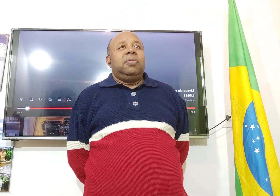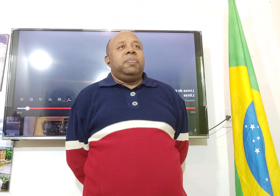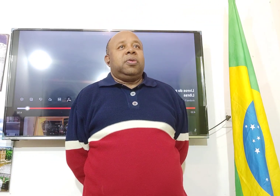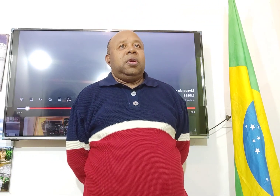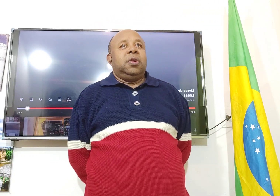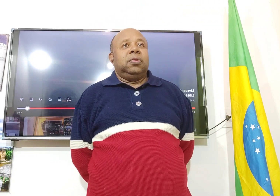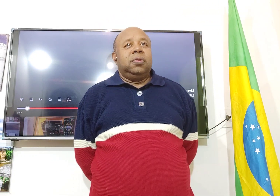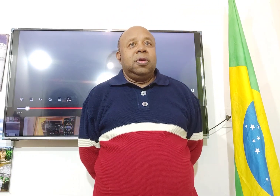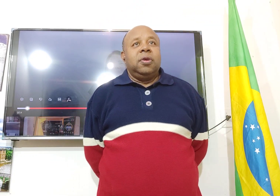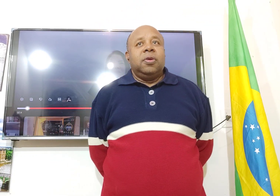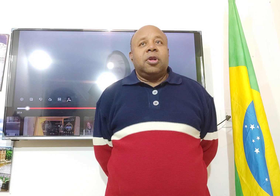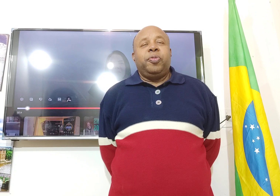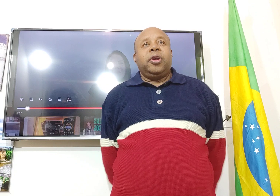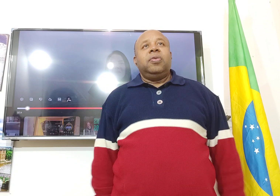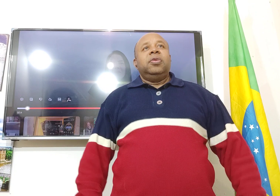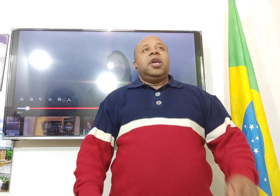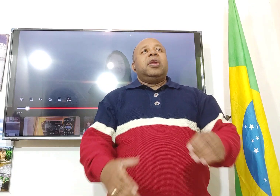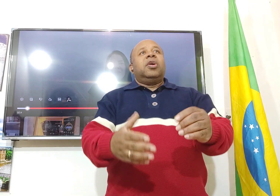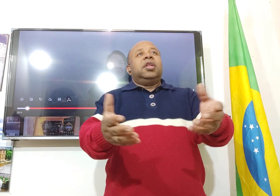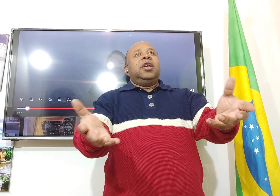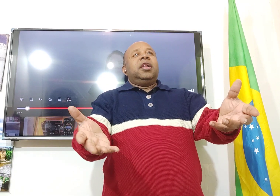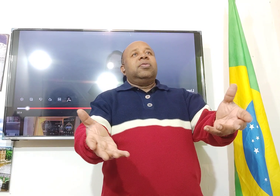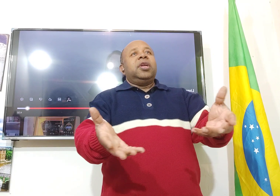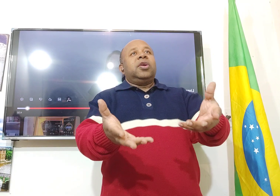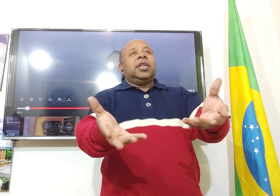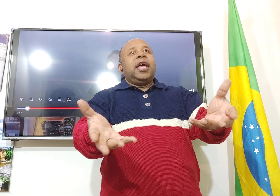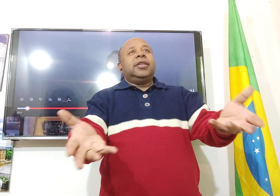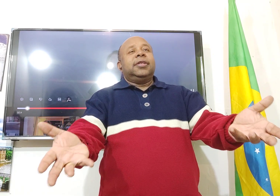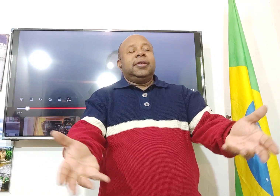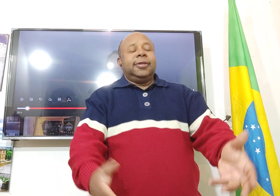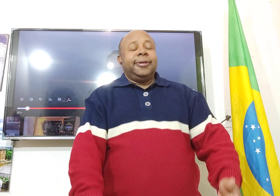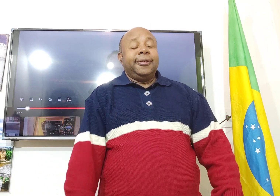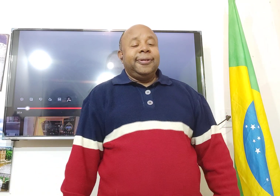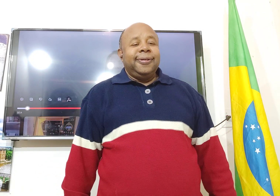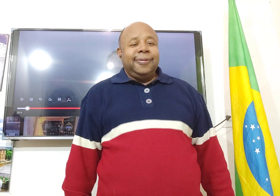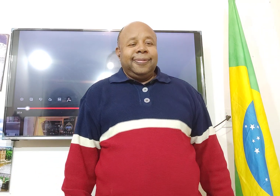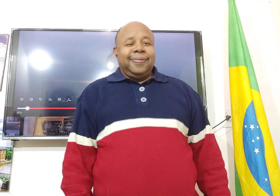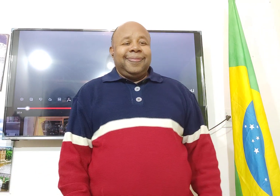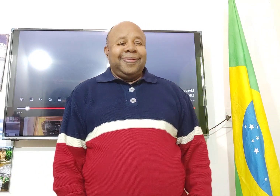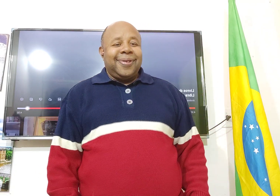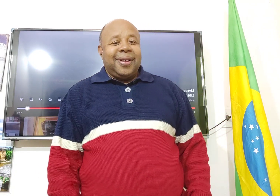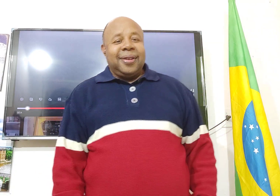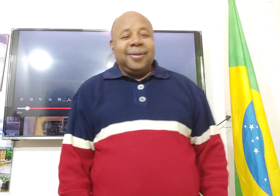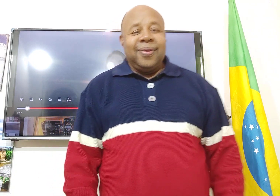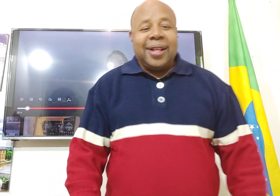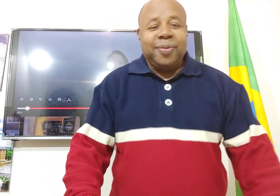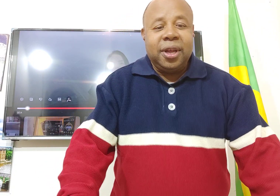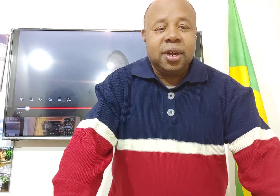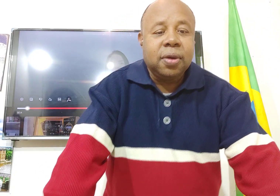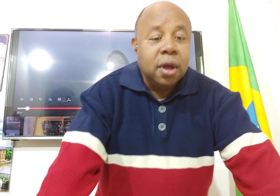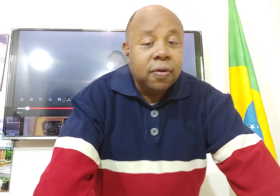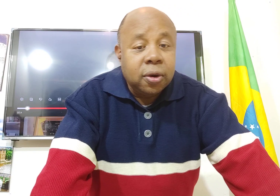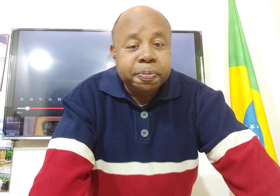mim, pastor Nelson. Só porque eu não dei a nota delas, não dei nota 10? Olha aqui, vou lá, tô brincando. Viu?